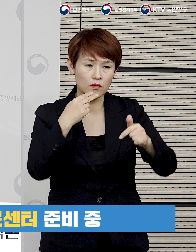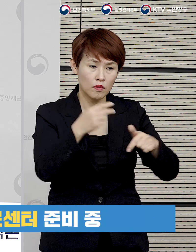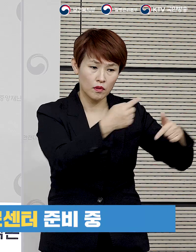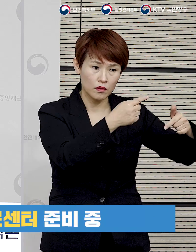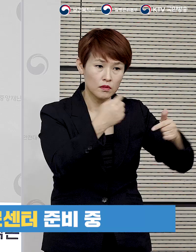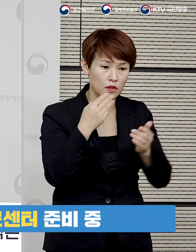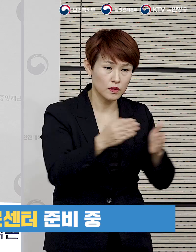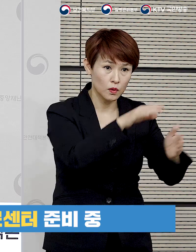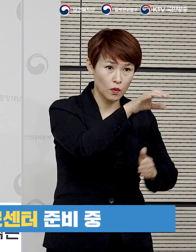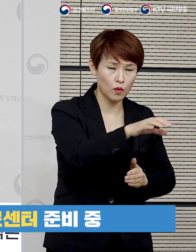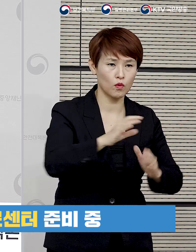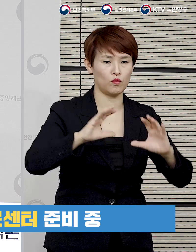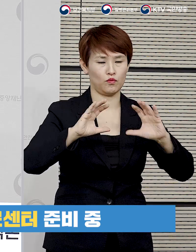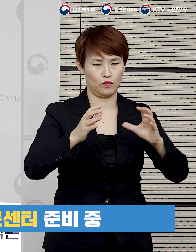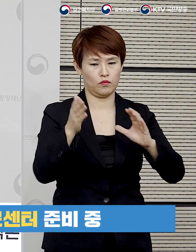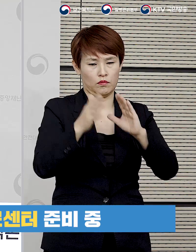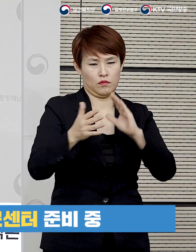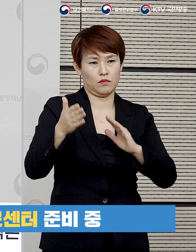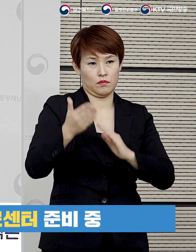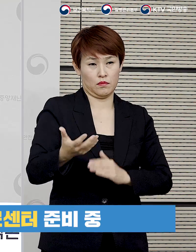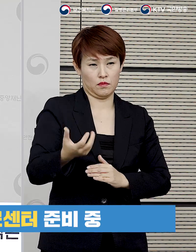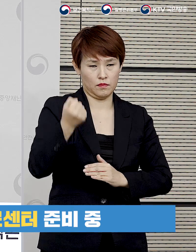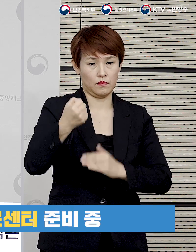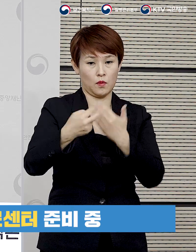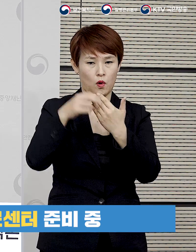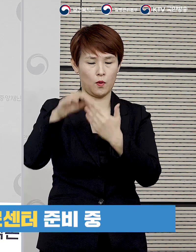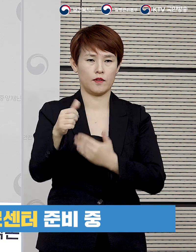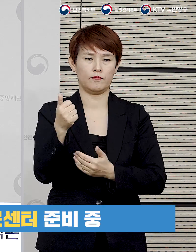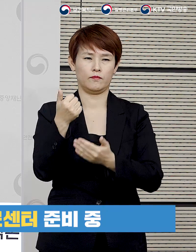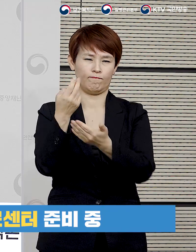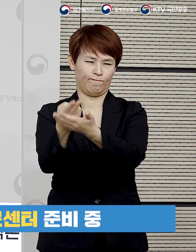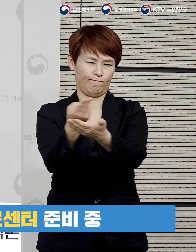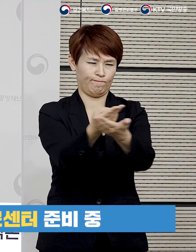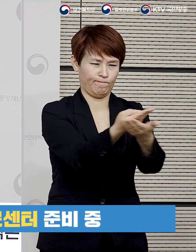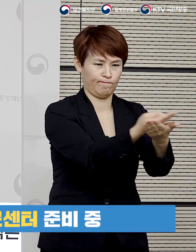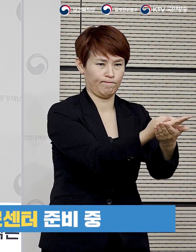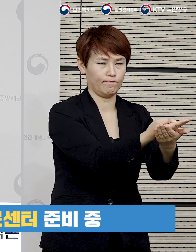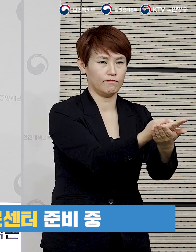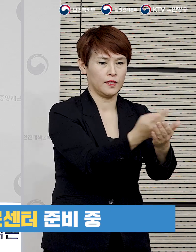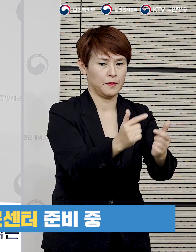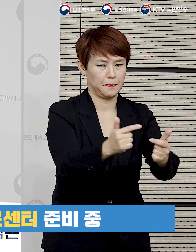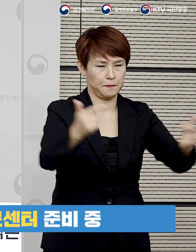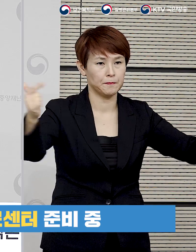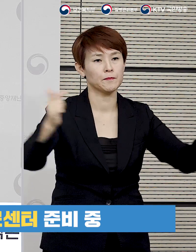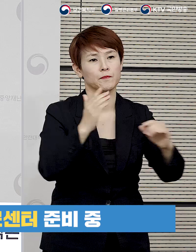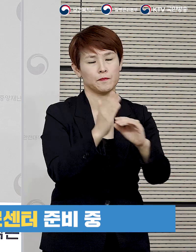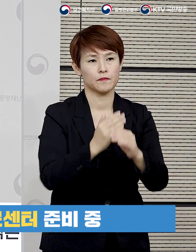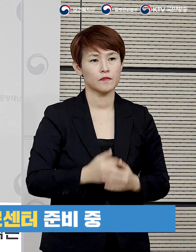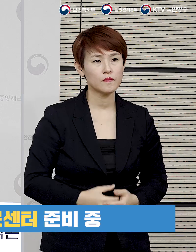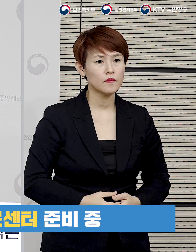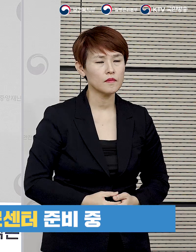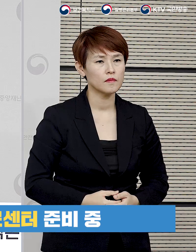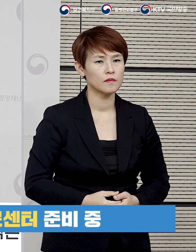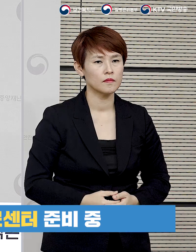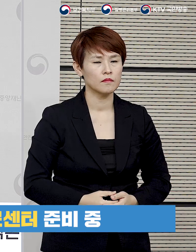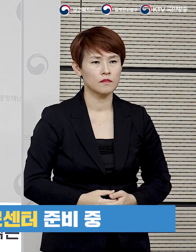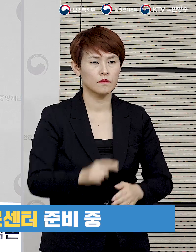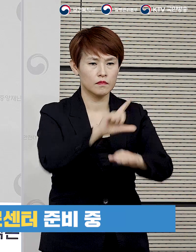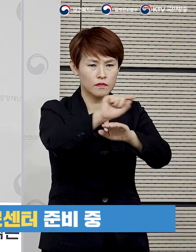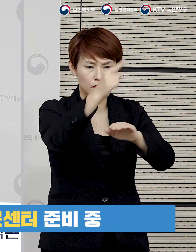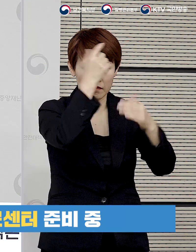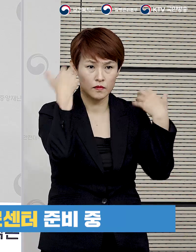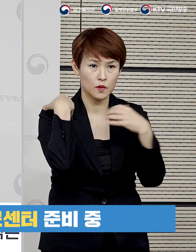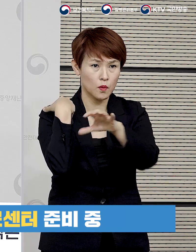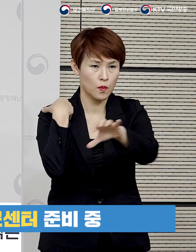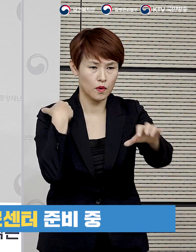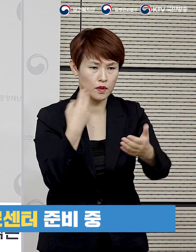서울, 인천, 경기에서 어제까지 국공립병원 등을 소개하여 약 1,200여 개의 감염병 병상을 확보하고 계속 내려가고 있는 상태이고